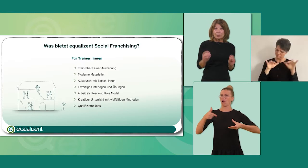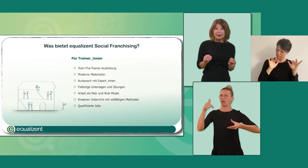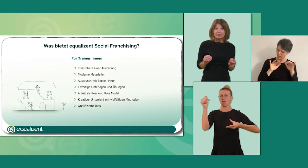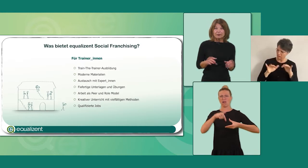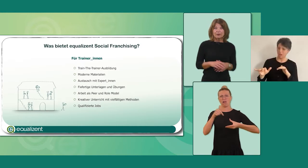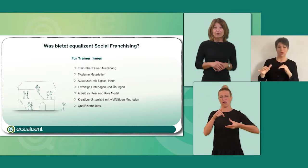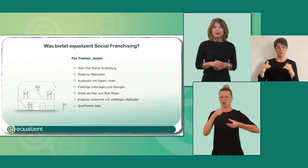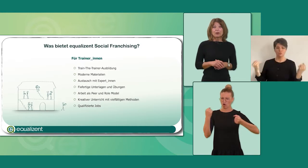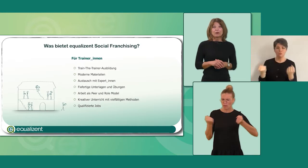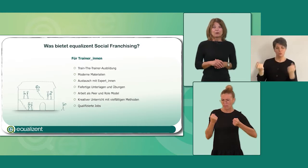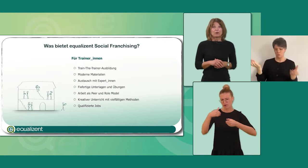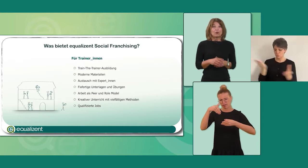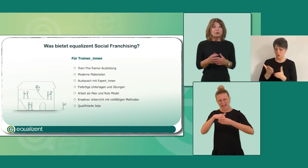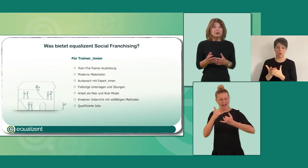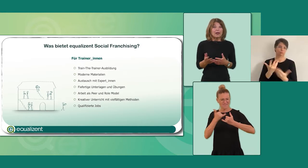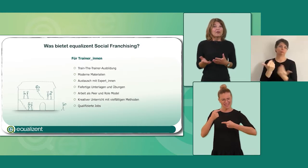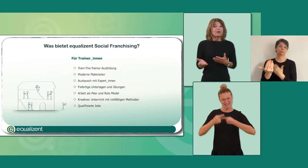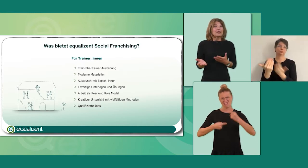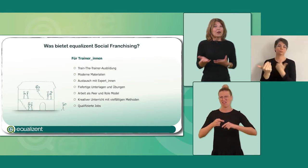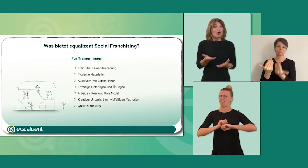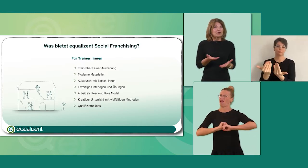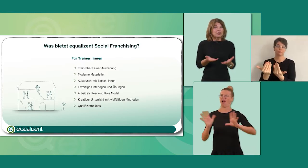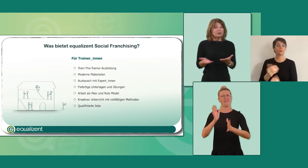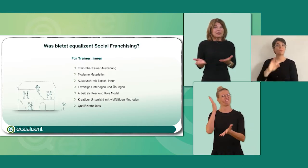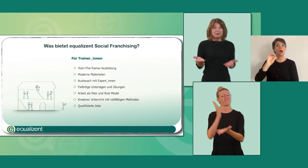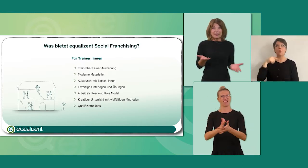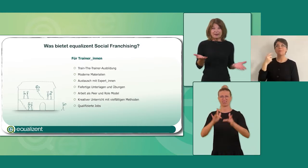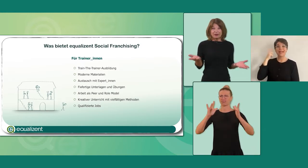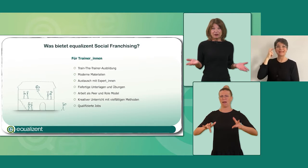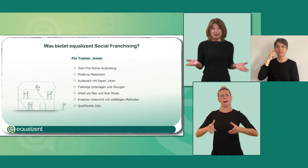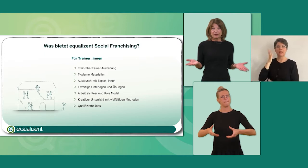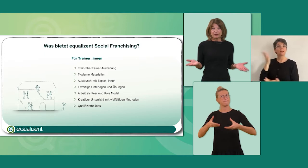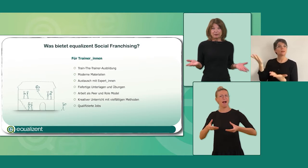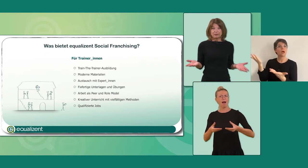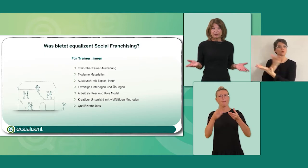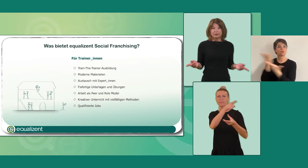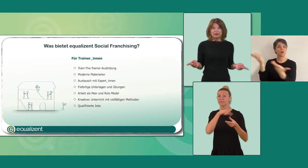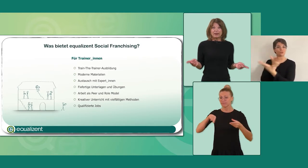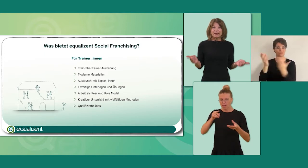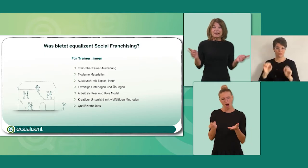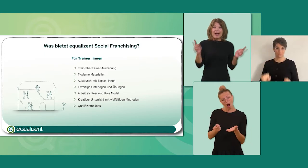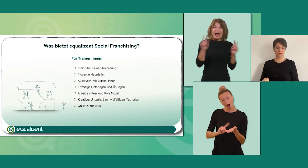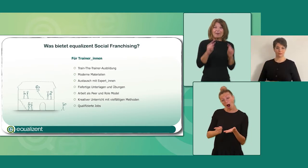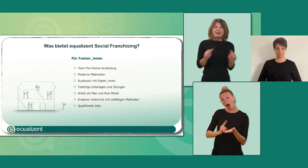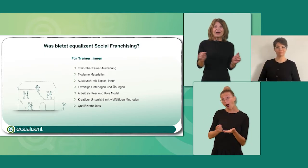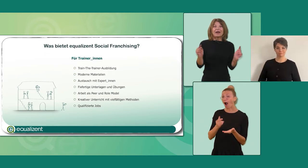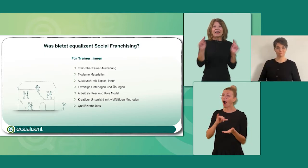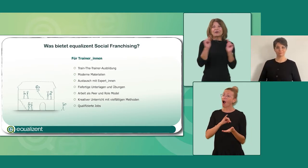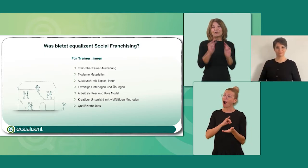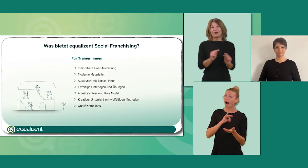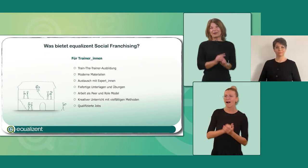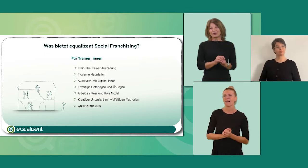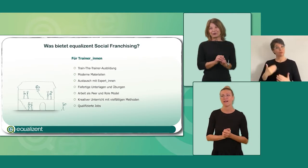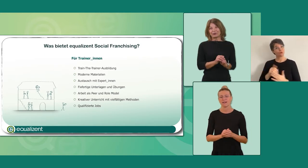und Übungen und es findet ein Austausch mit Expertinnen statt. Ihre Arbeit